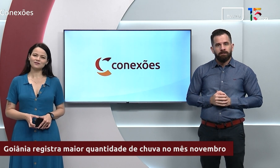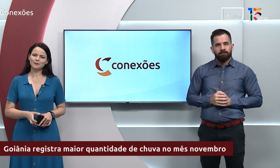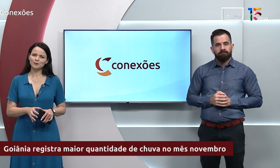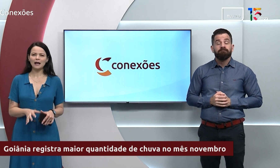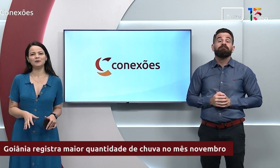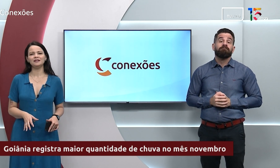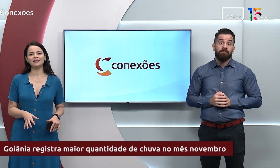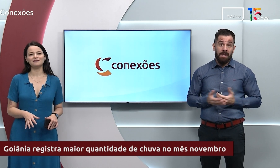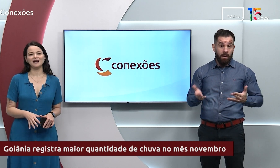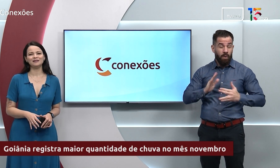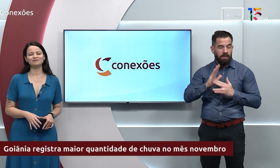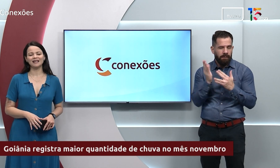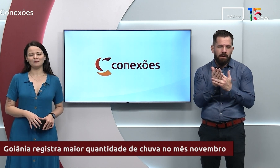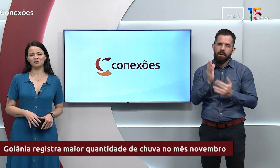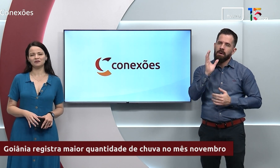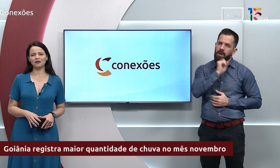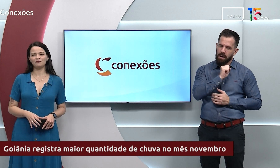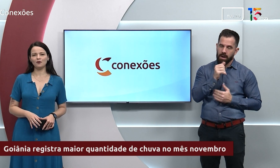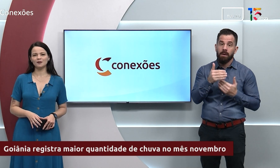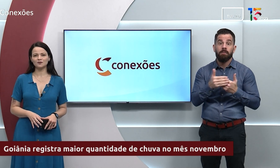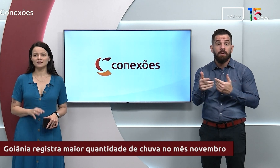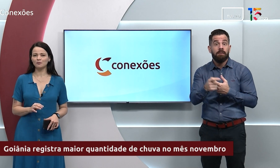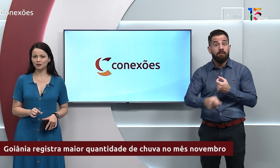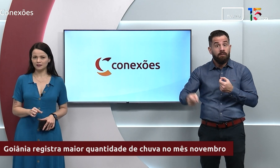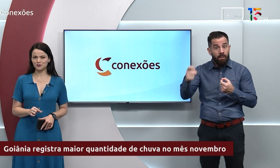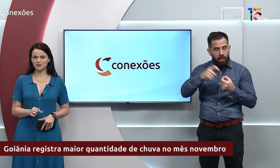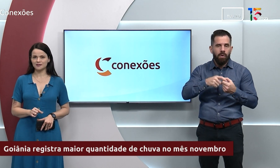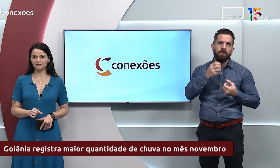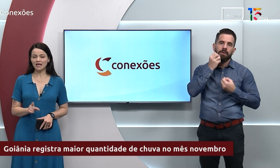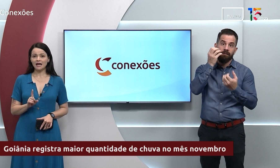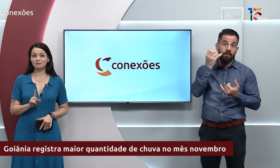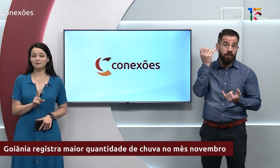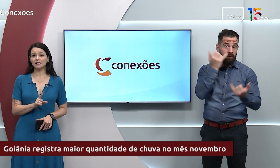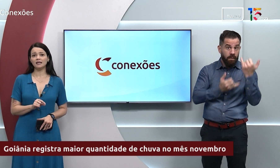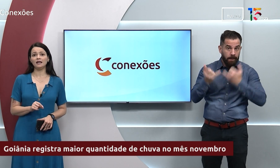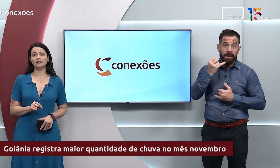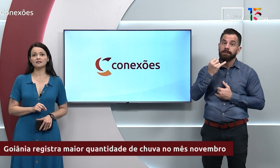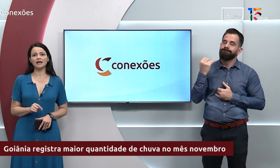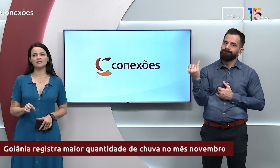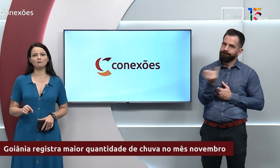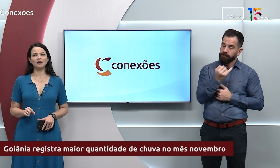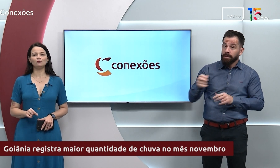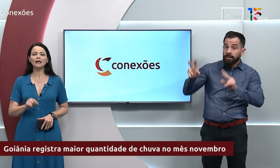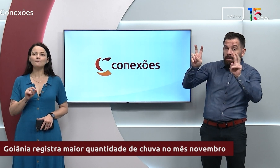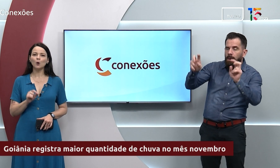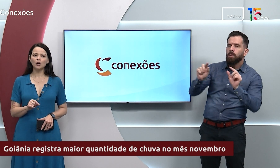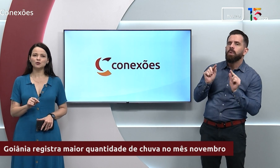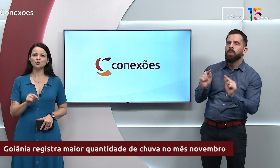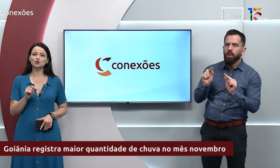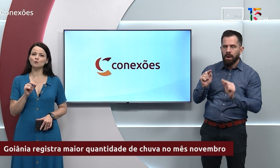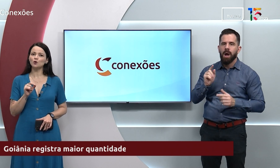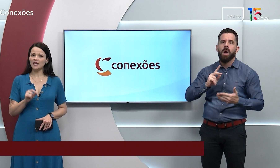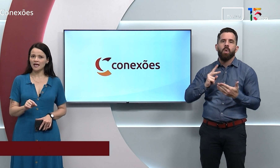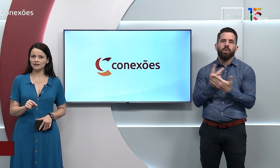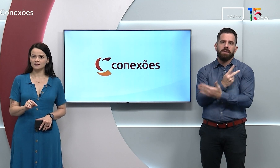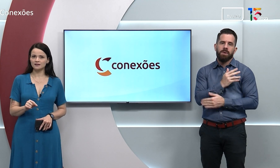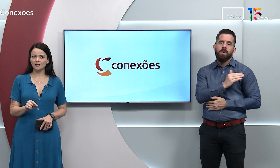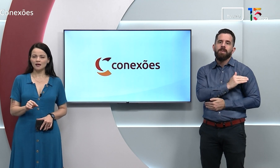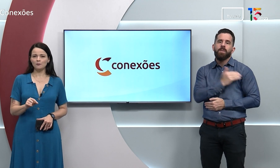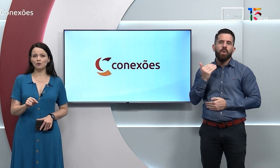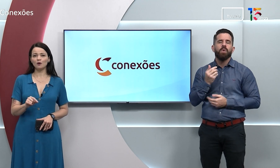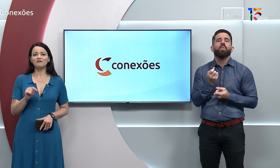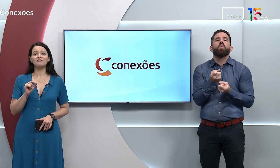Agora a gente vai para um rápido intervalo, daqui a pouco tem informações importantes. A primeira delas é a respeito da morte de